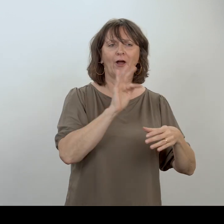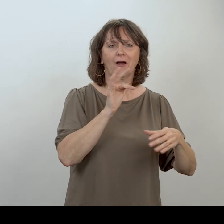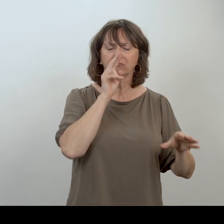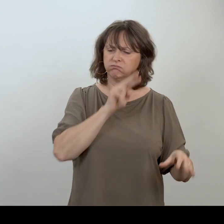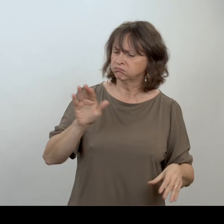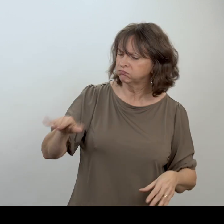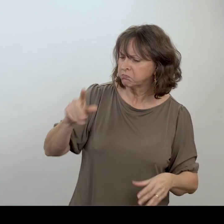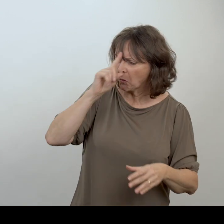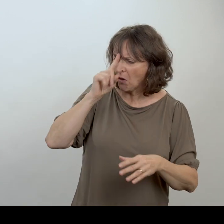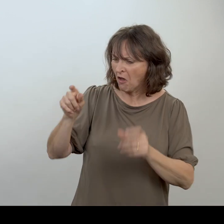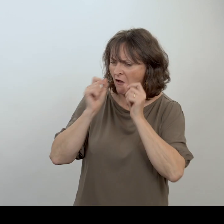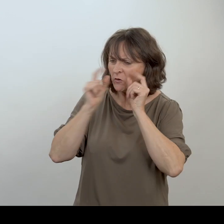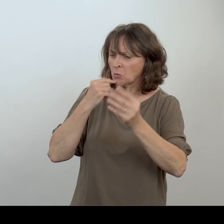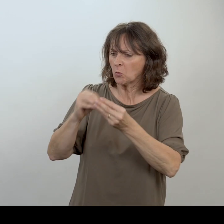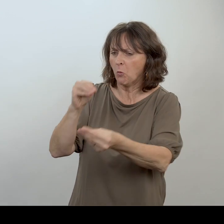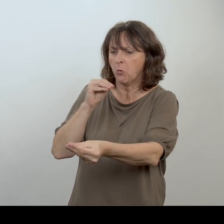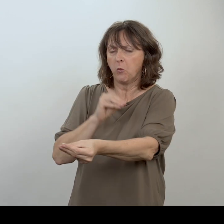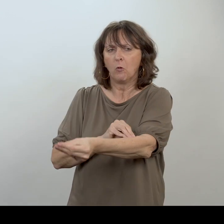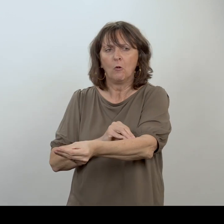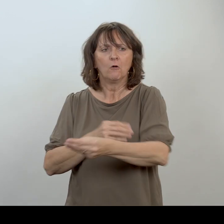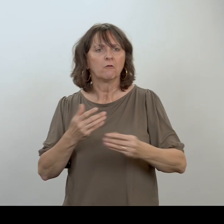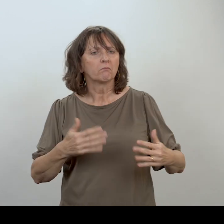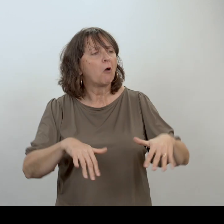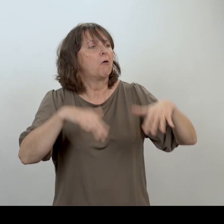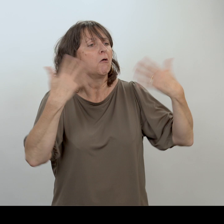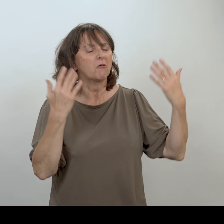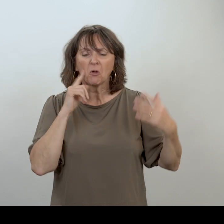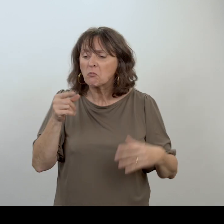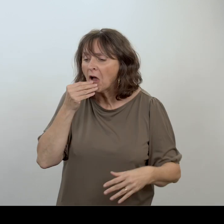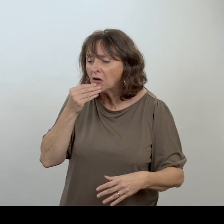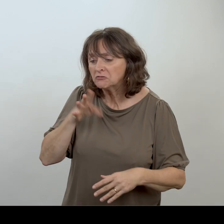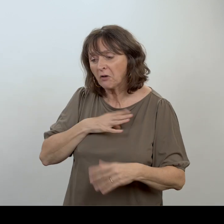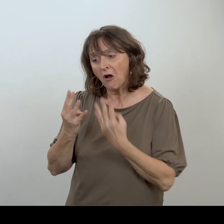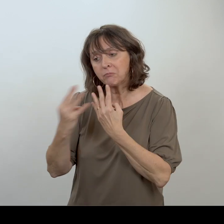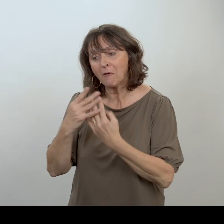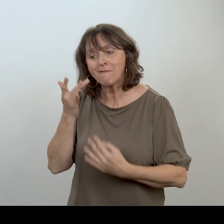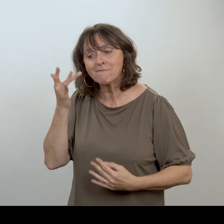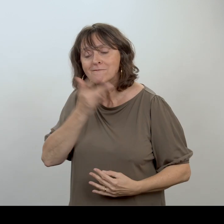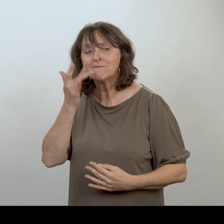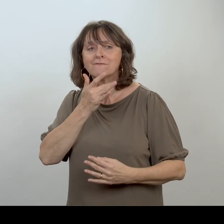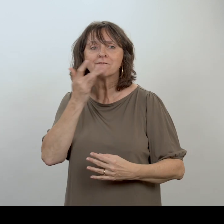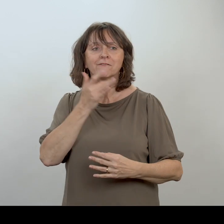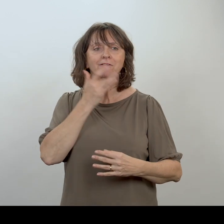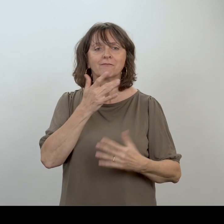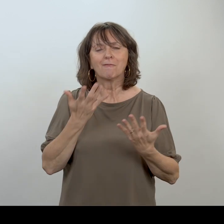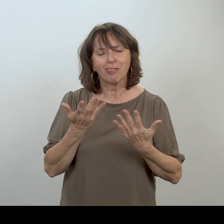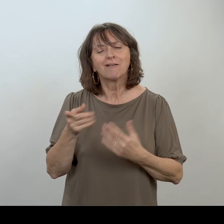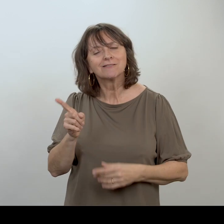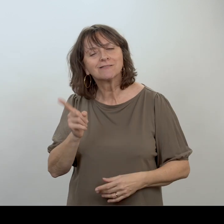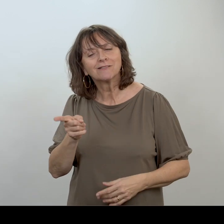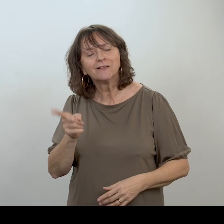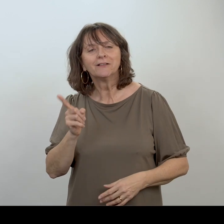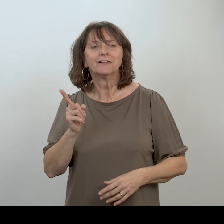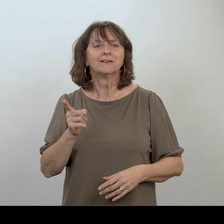frères l'accusa en disant « Pourquoi te lèves-tu plus tôt que nous ?» Pour paître l'herbe la plus tendre et la